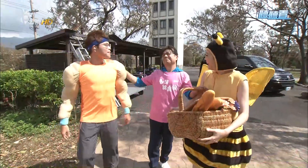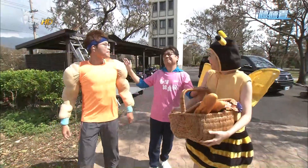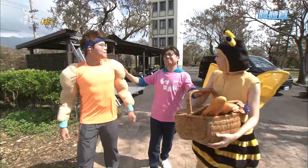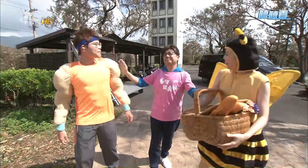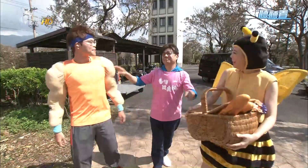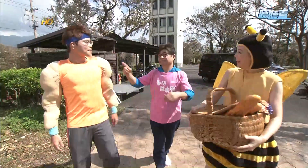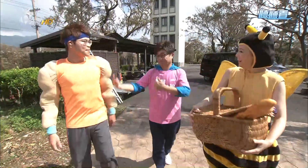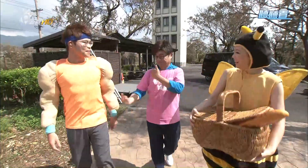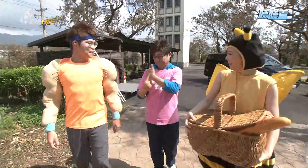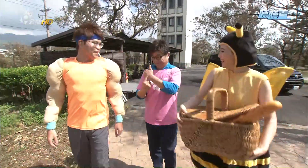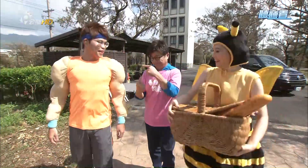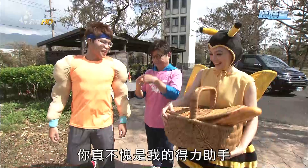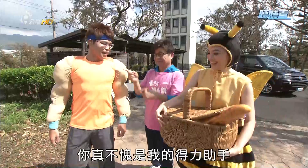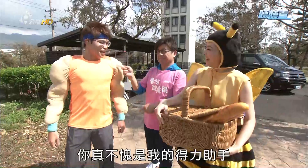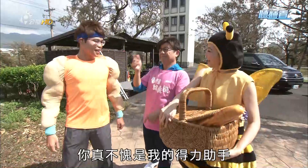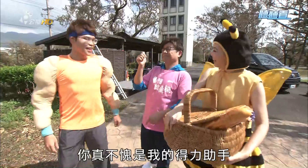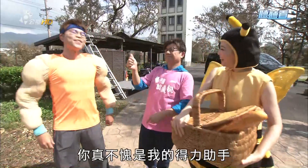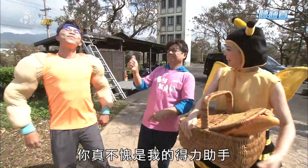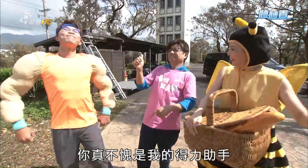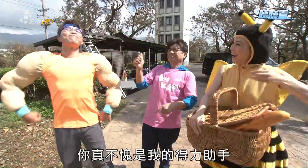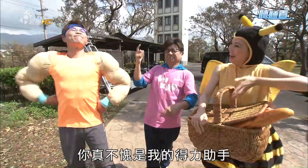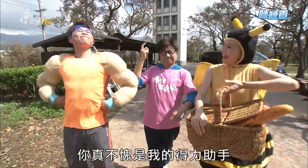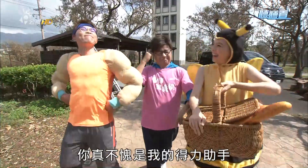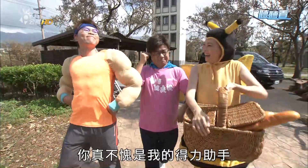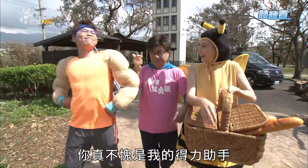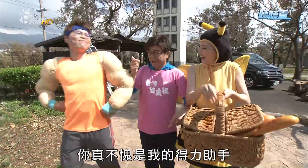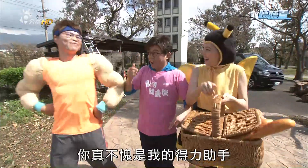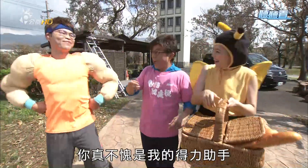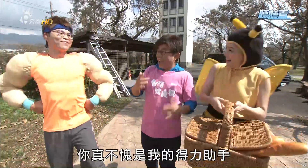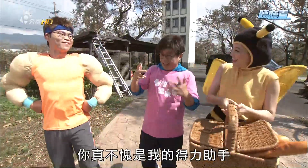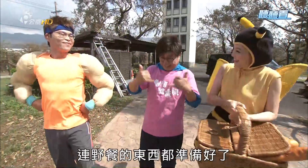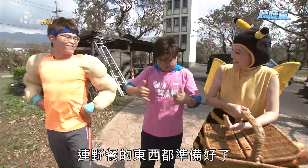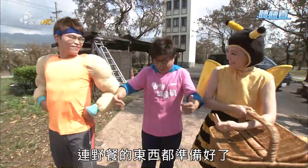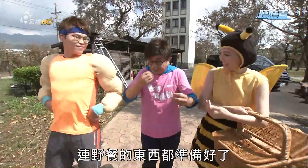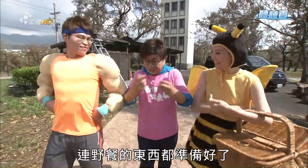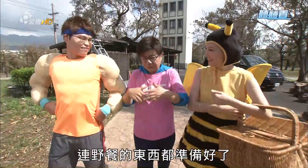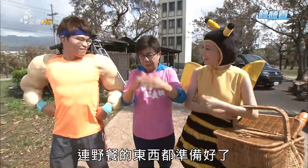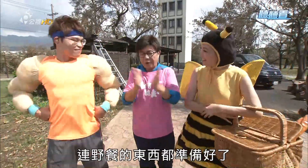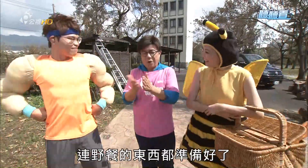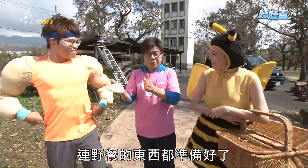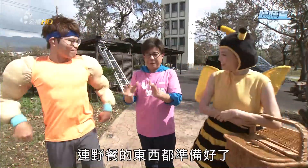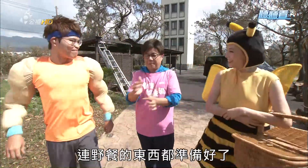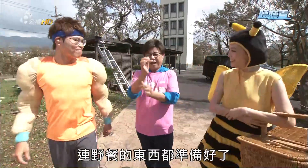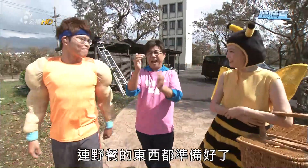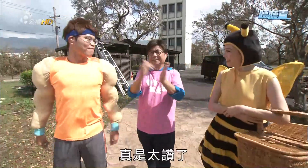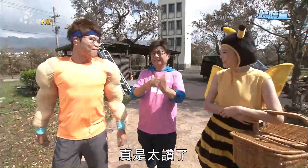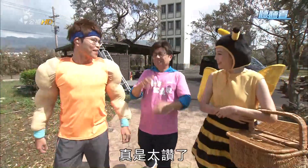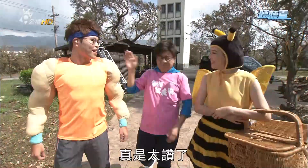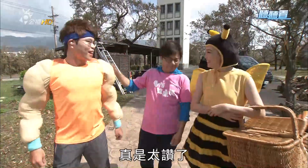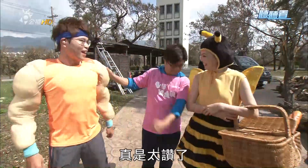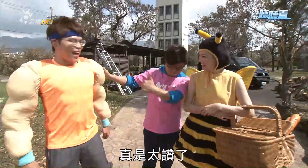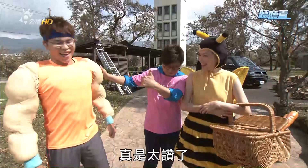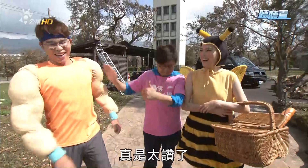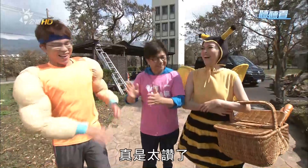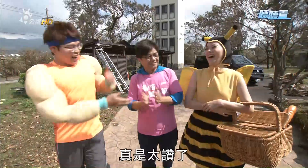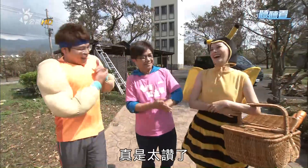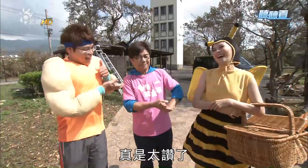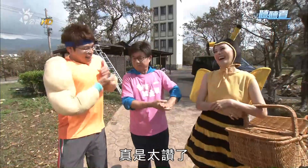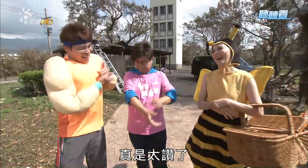哎呀，你真不愧是我的得力助手啊，连野餐的东西都准备好了。哎， 真是太赞了啊！